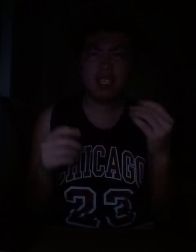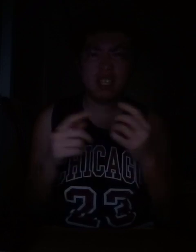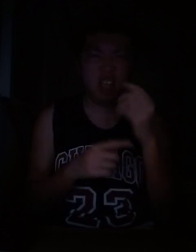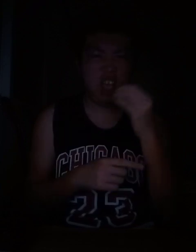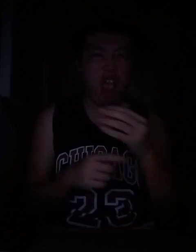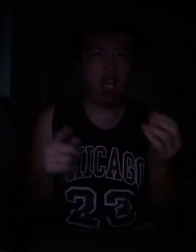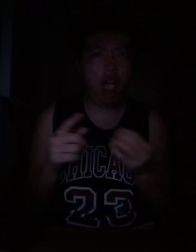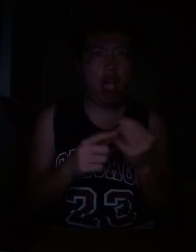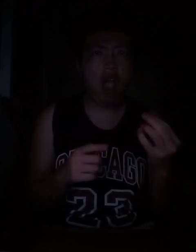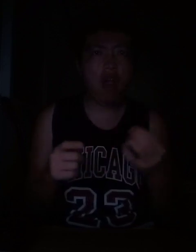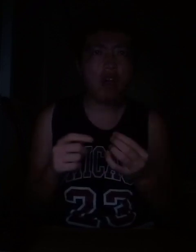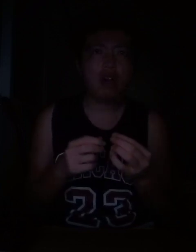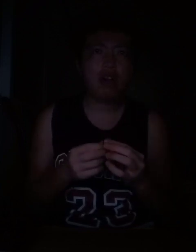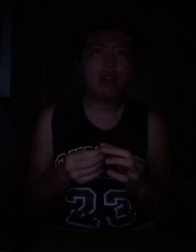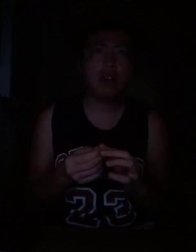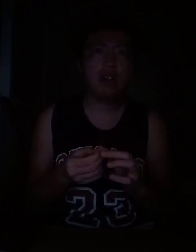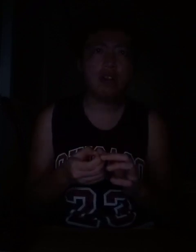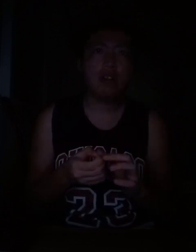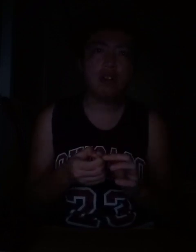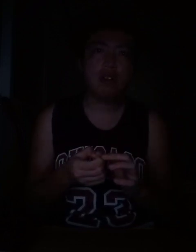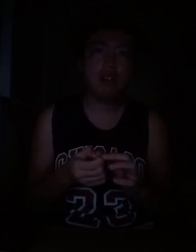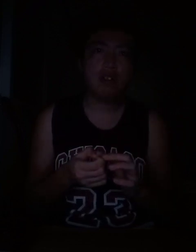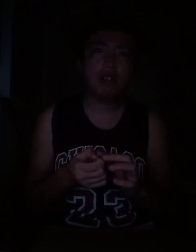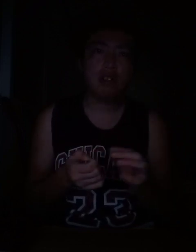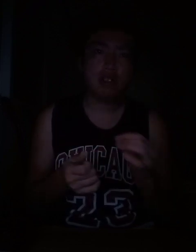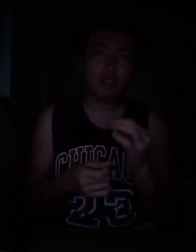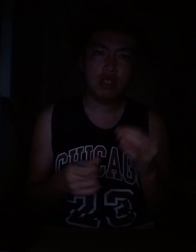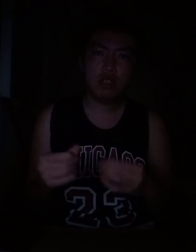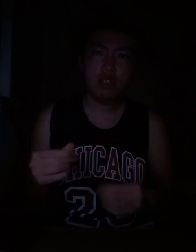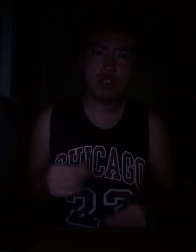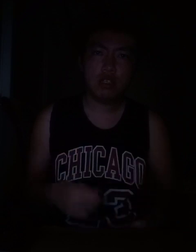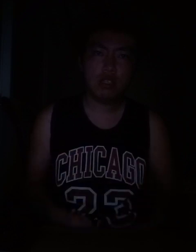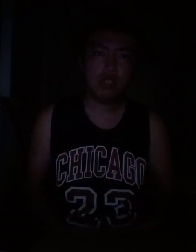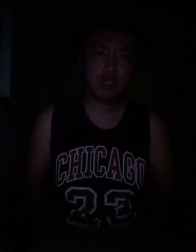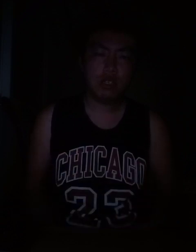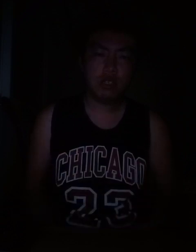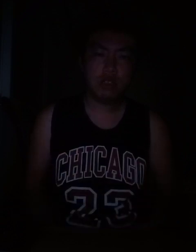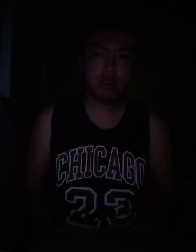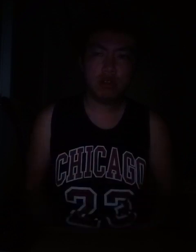주장하려다 오히려 논리가 꼬인 게 아니냐는 지적도 있습니다. TV조선 권영석입니다.